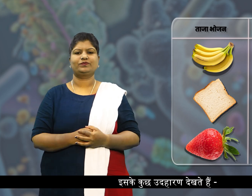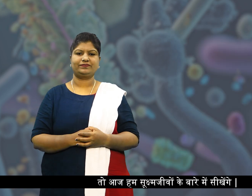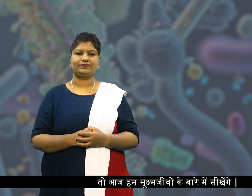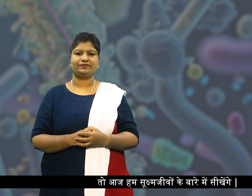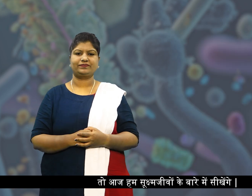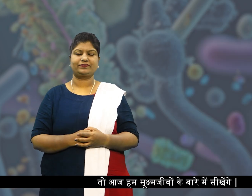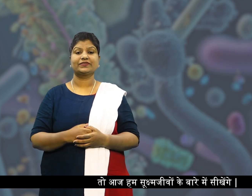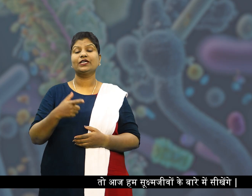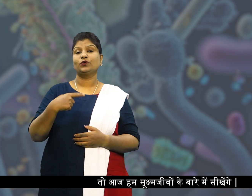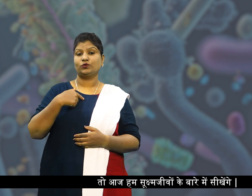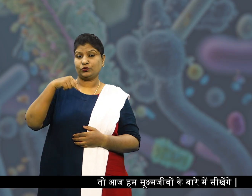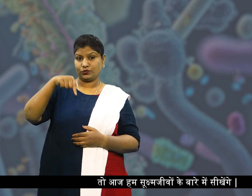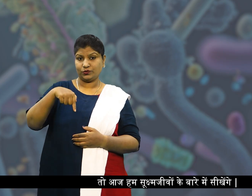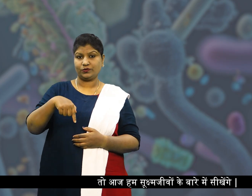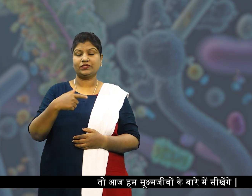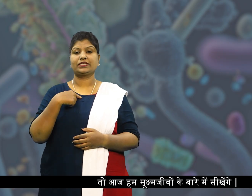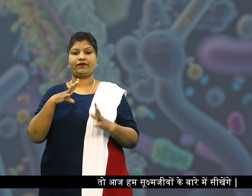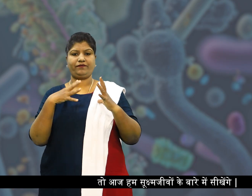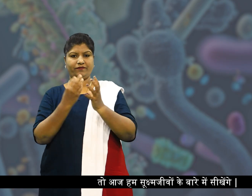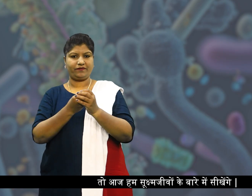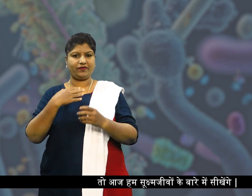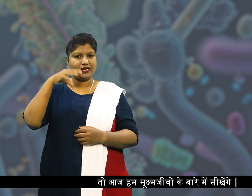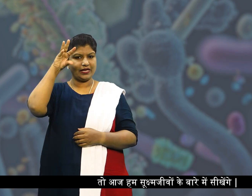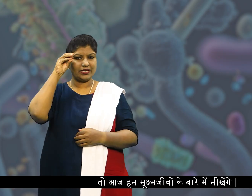तो आज हम सूक्ष्म जीवों के बारे में सीखेंगे।